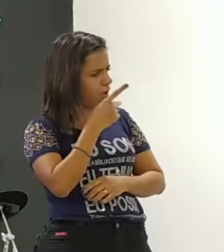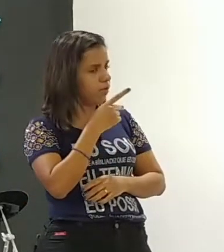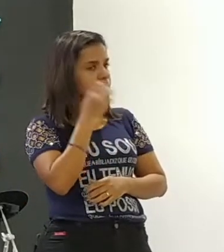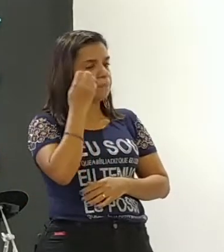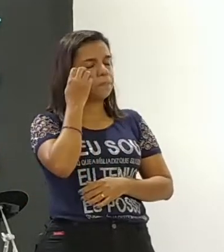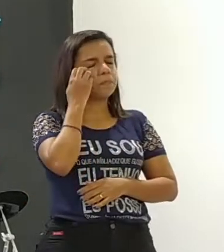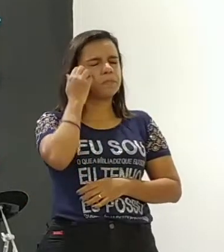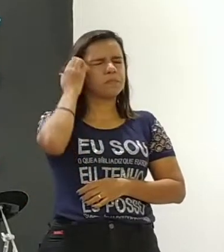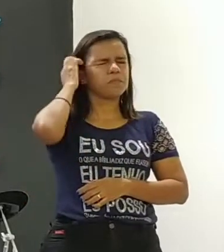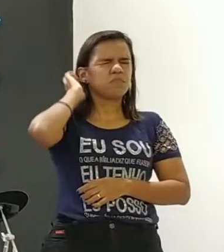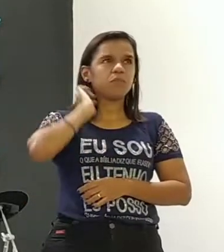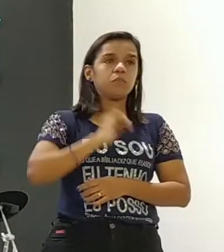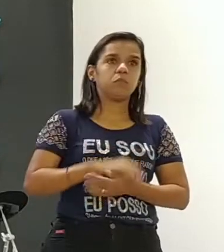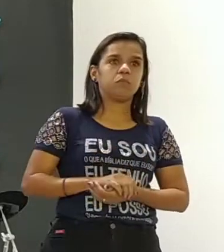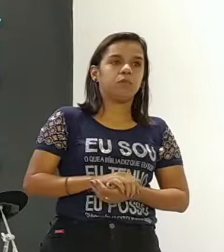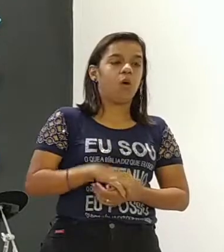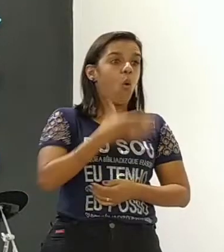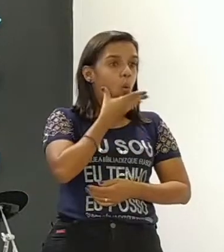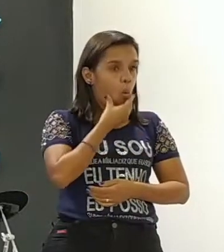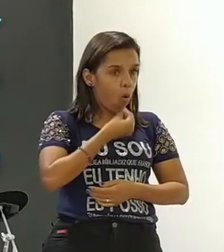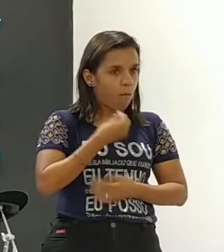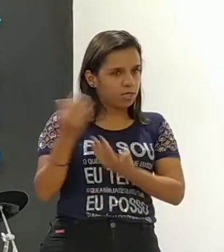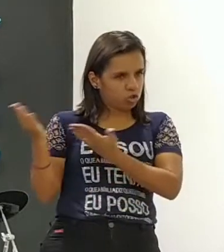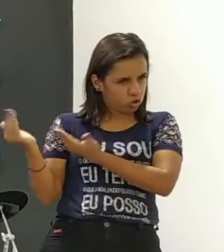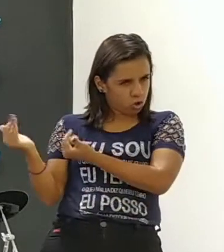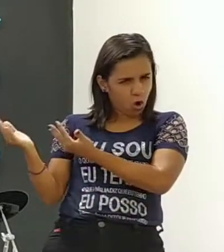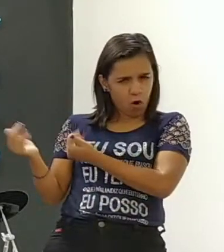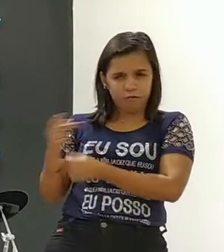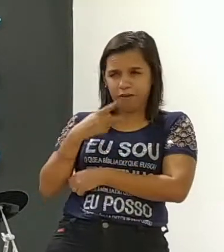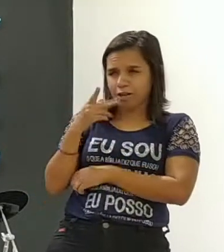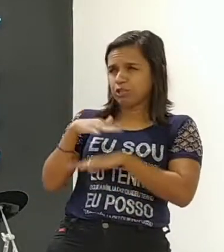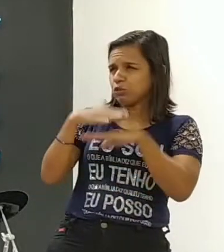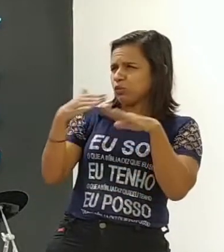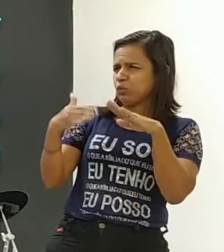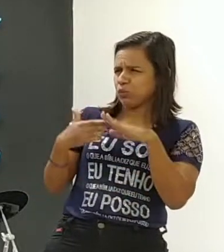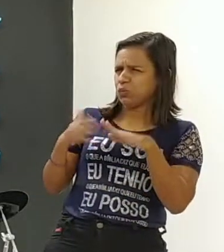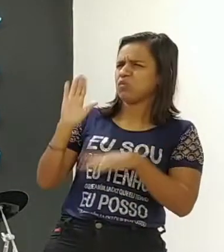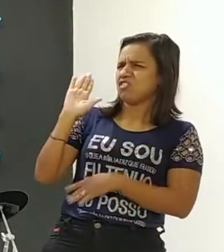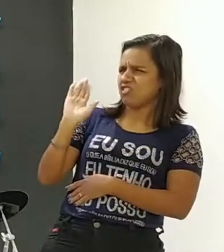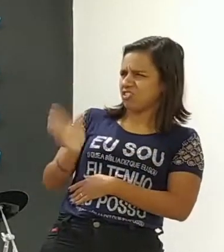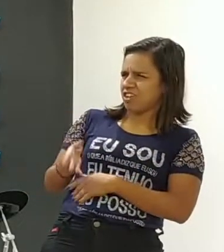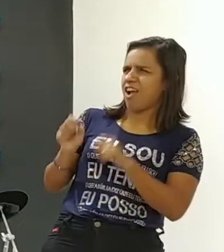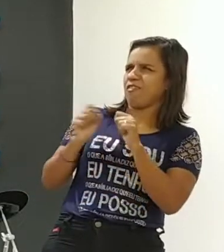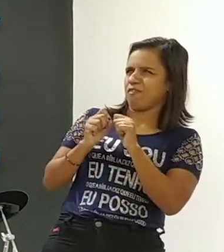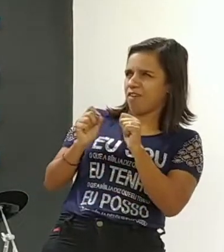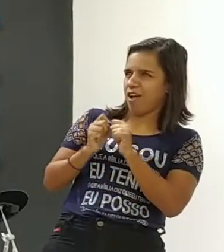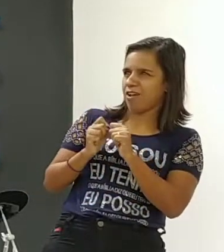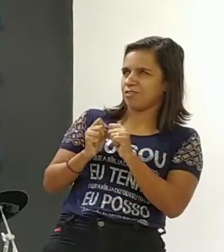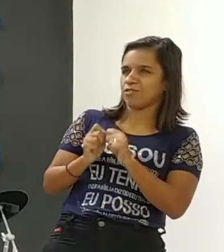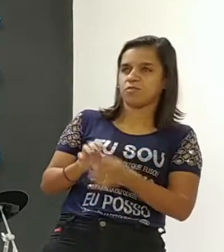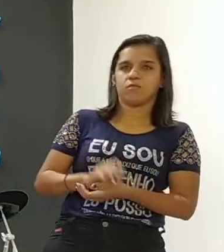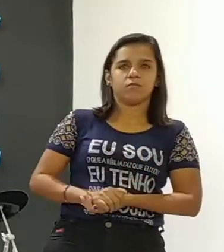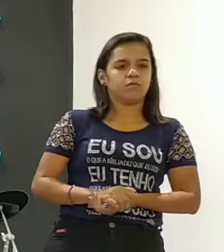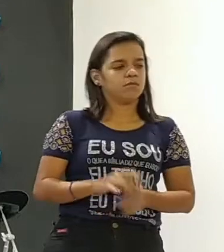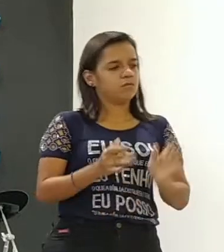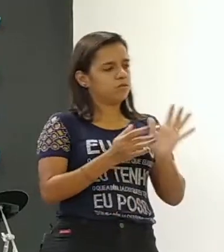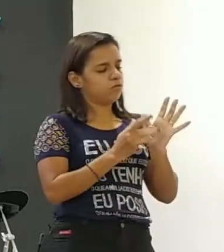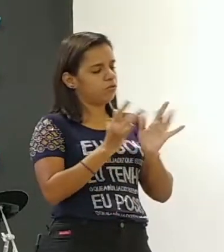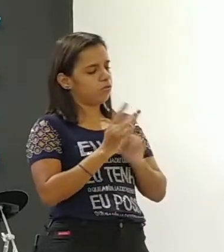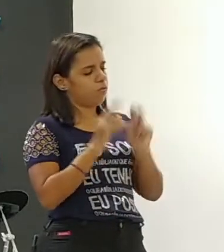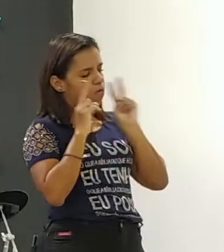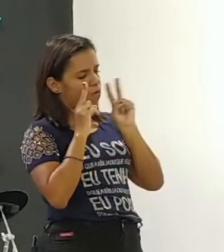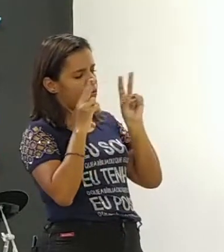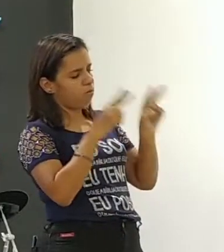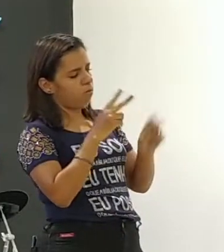todo orgulhoso de si: Senhor, mas tudo isso eu já faço. Jesus então, olhando para o